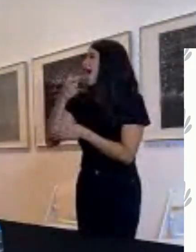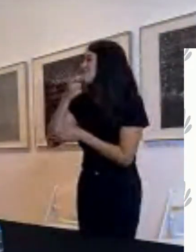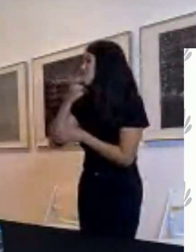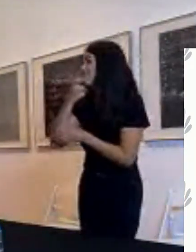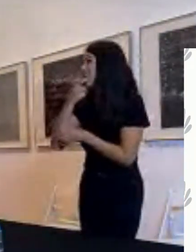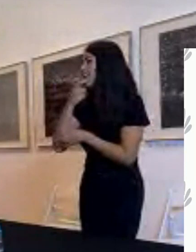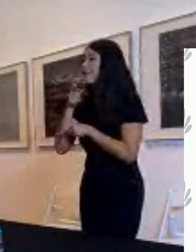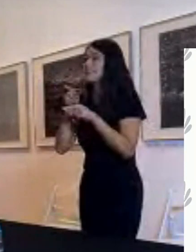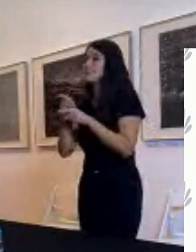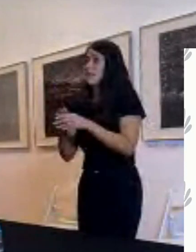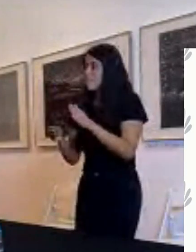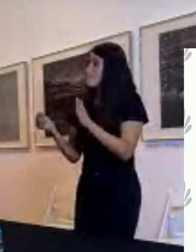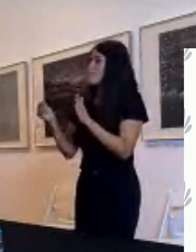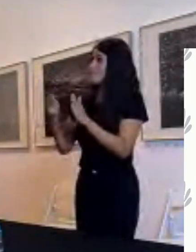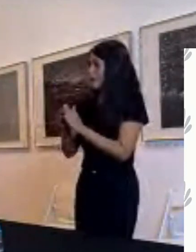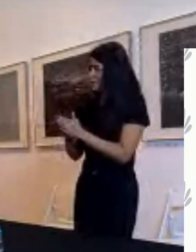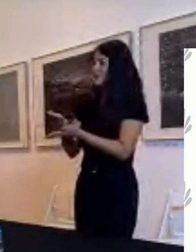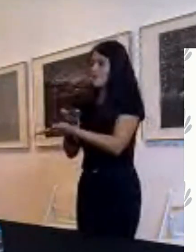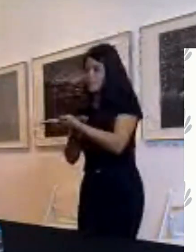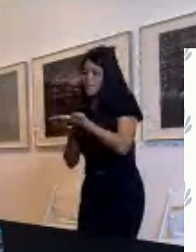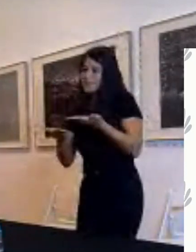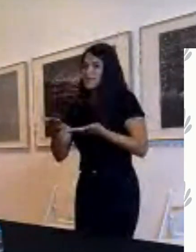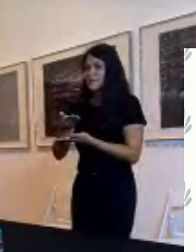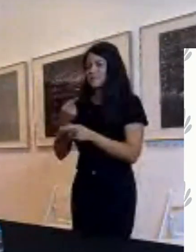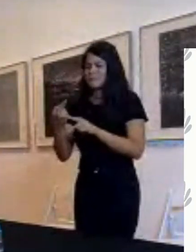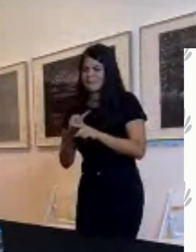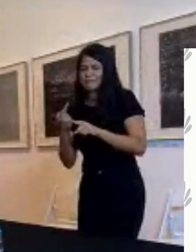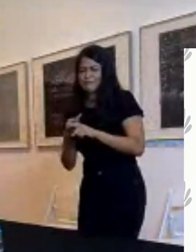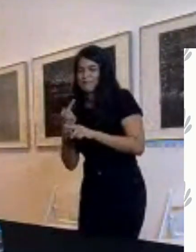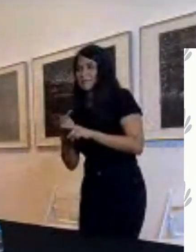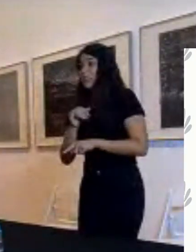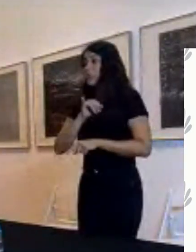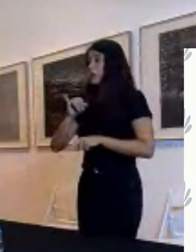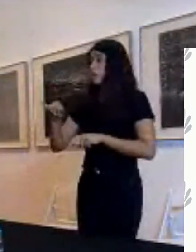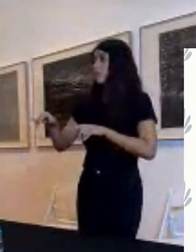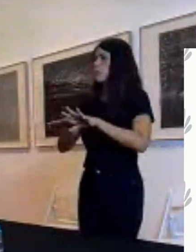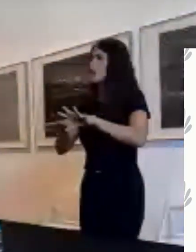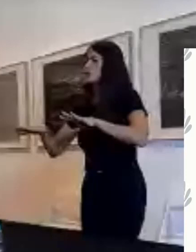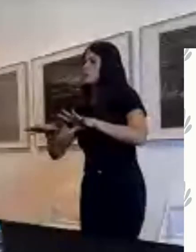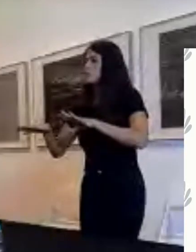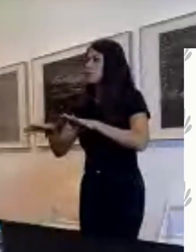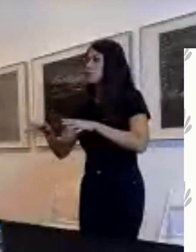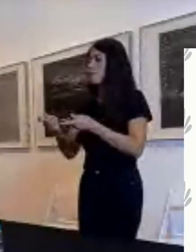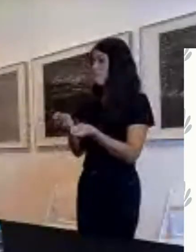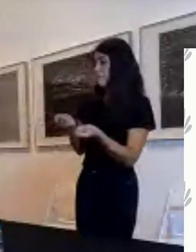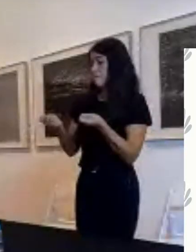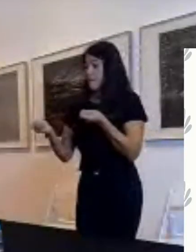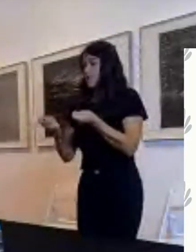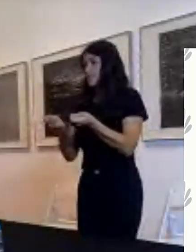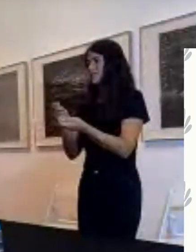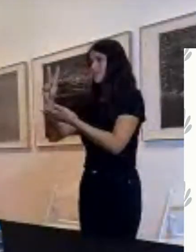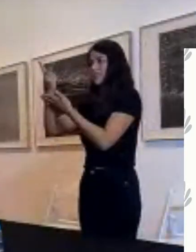que genera más diálogo aún, ¿cierto? Y después una actividad de mediación artística, que es una de las también